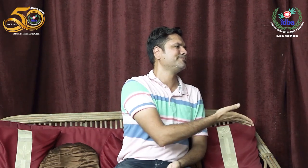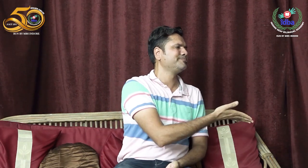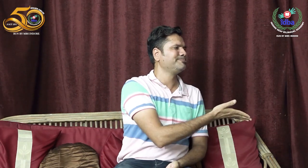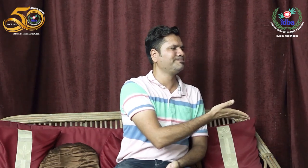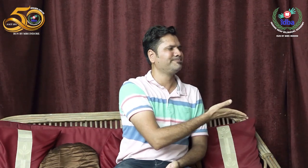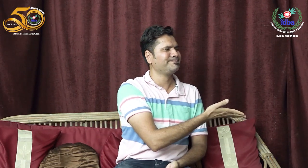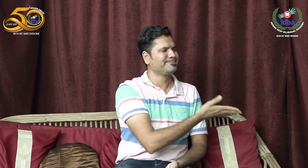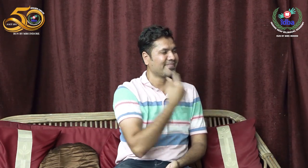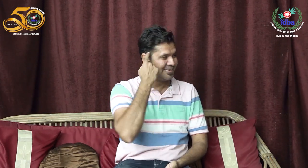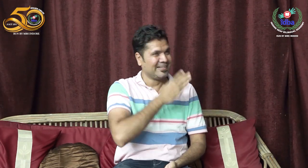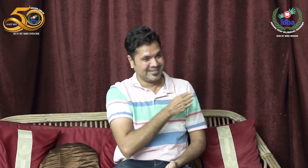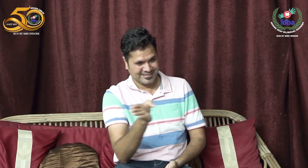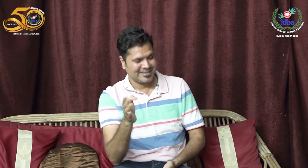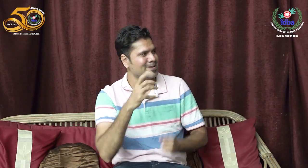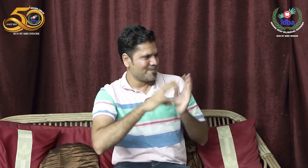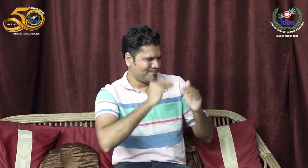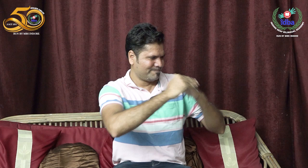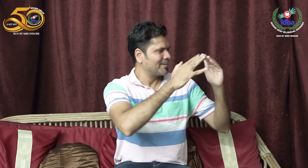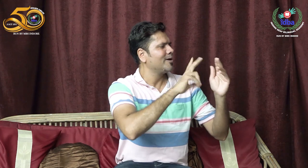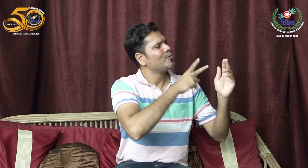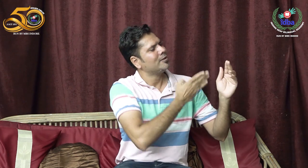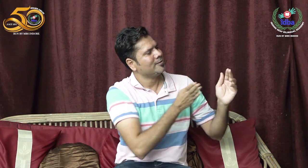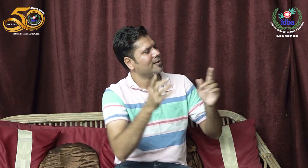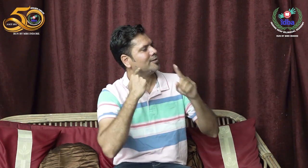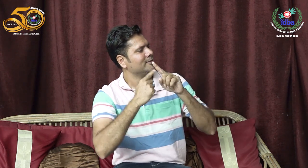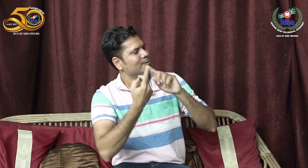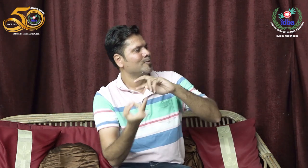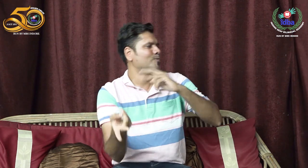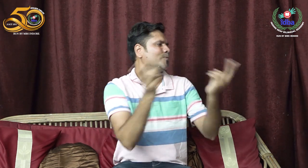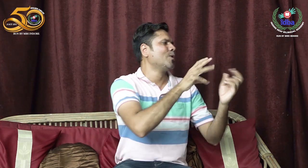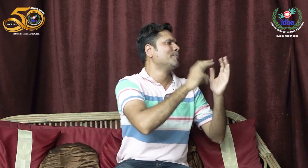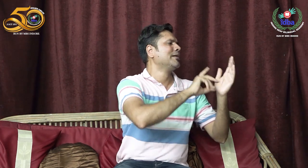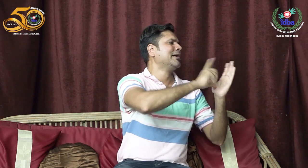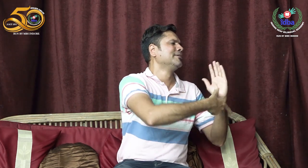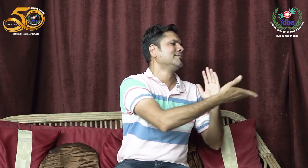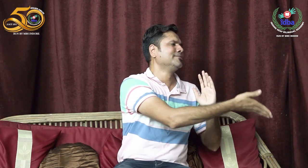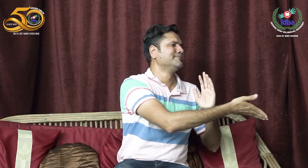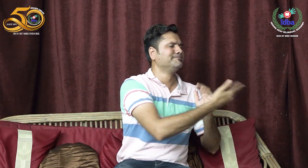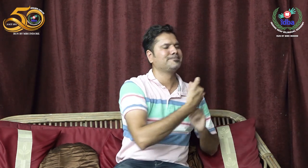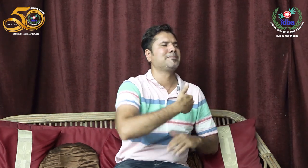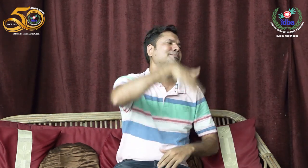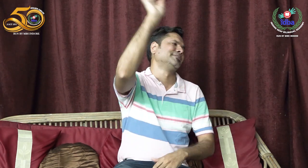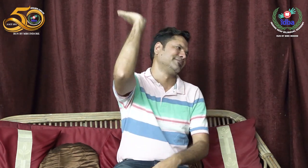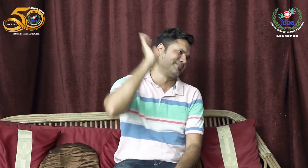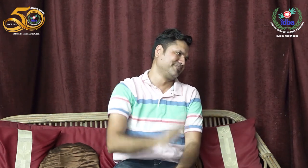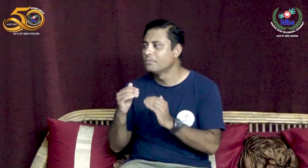मगर फिर मैंने कंप्यूटर का कोर्स भी किया, उसमें ITI भी किया मैंने, फिर कॉमर्स भी मेरा चलता गया।